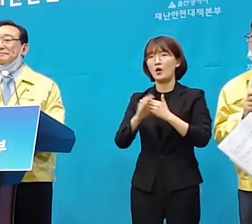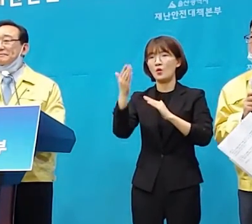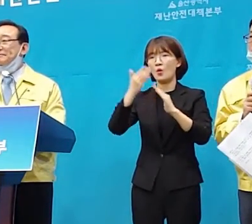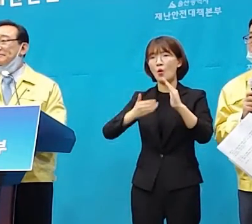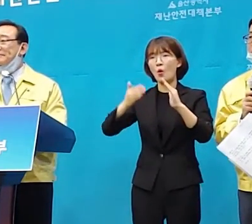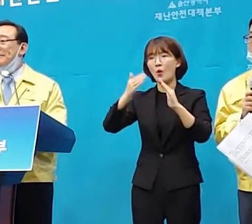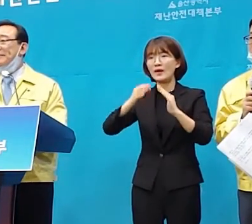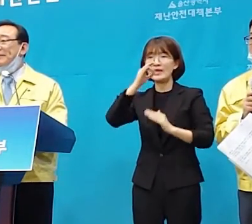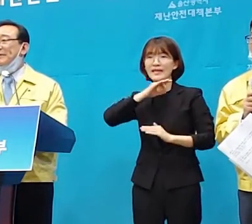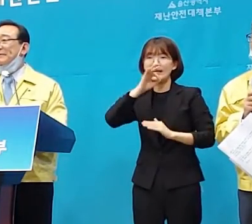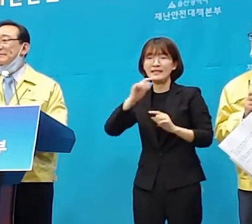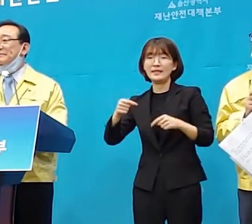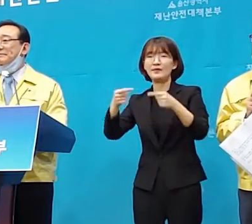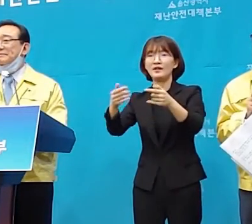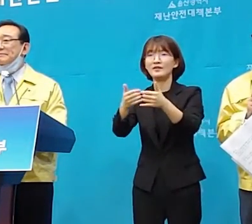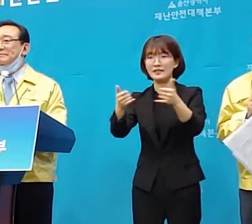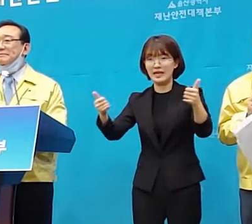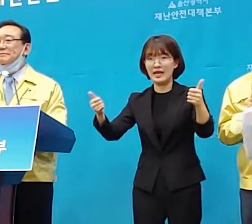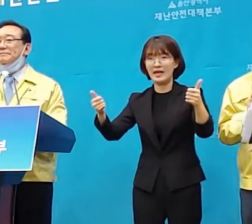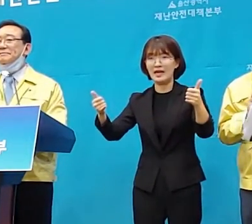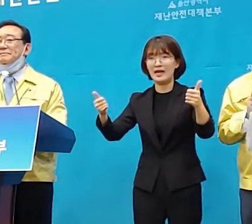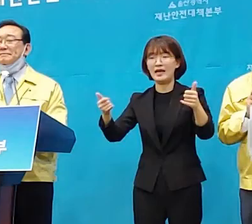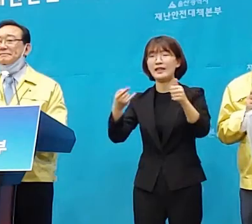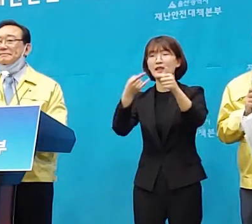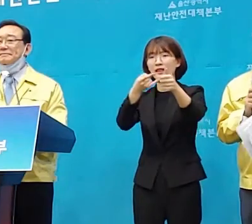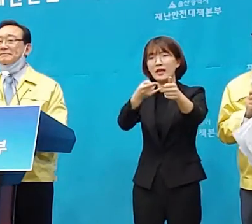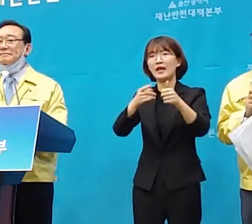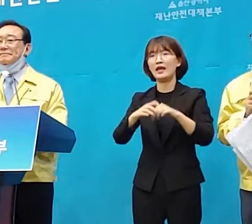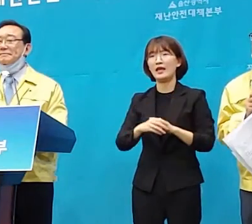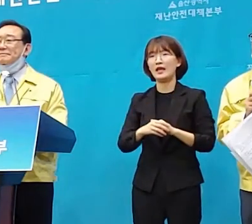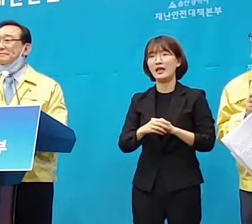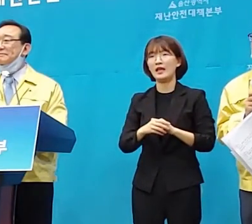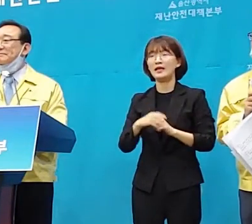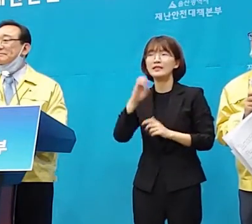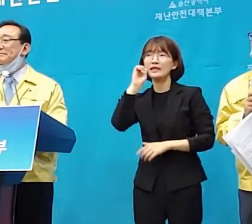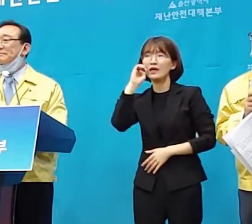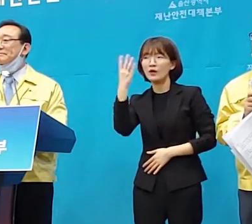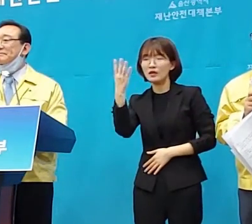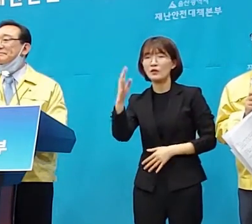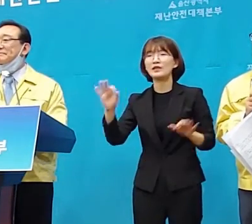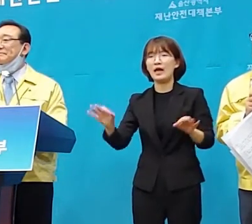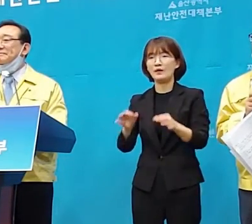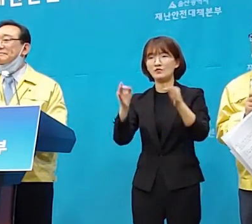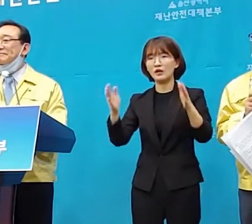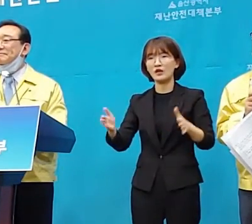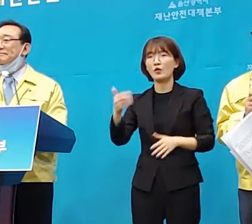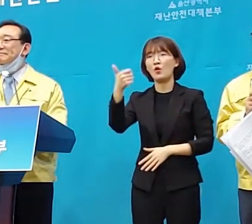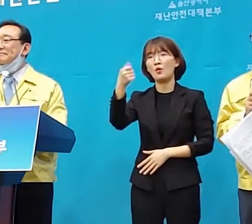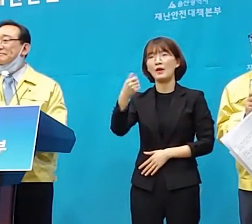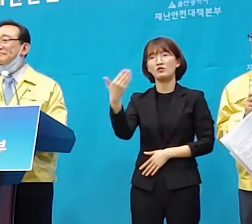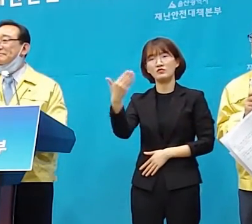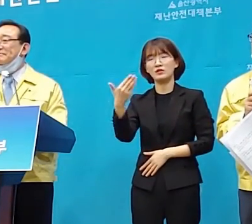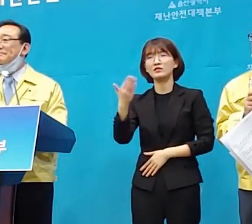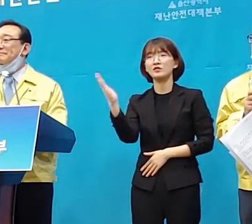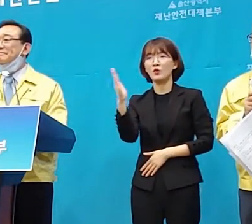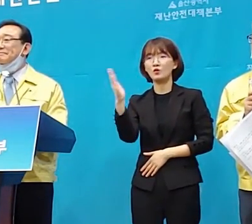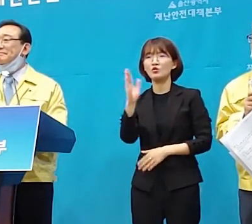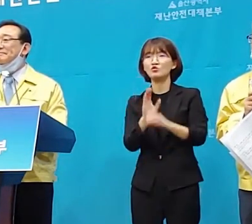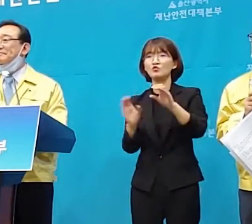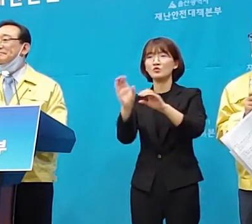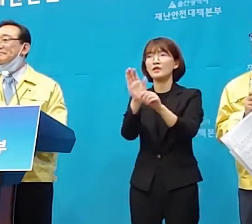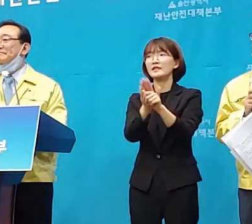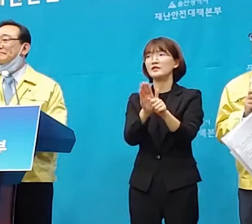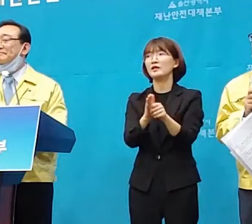참여자가 한 9,800명 정도 있습니다. 이분들한테 이것도 4개월간 한시적으로 59,000원을 추가로 지급하는